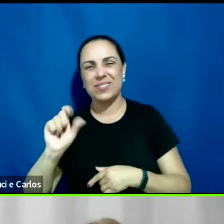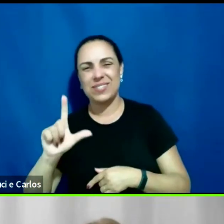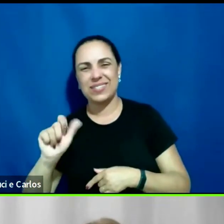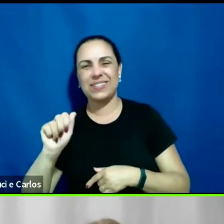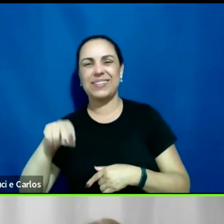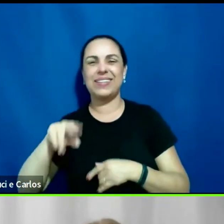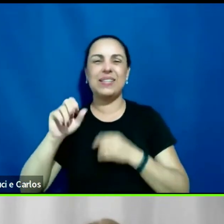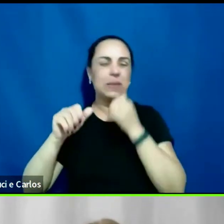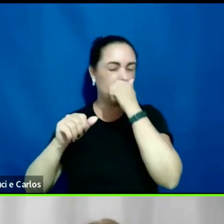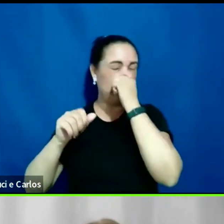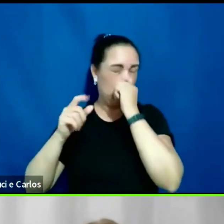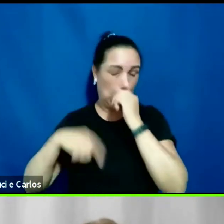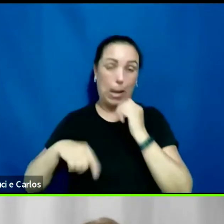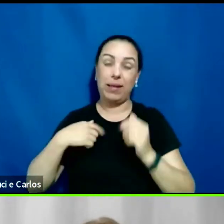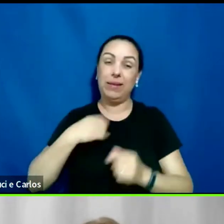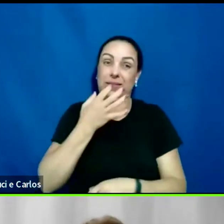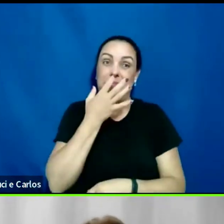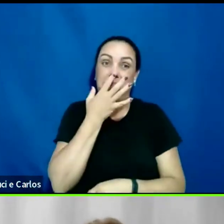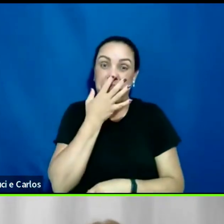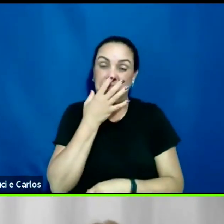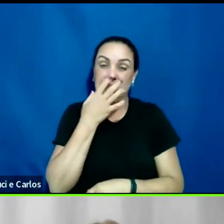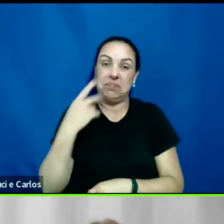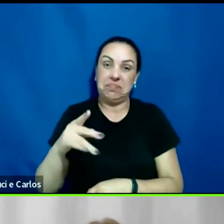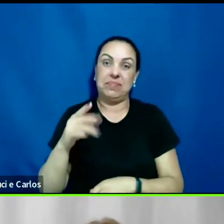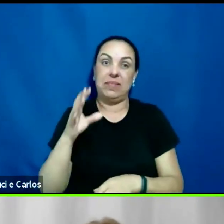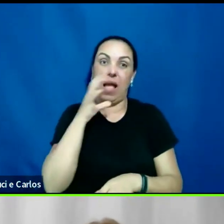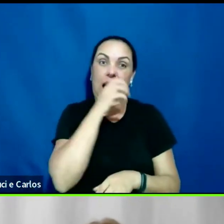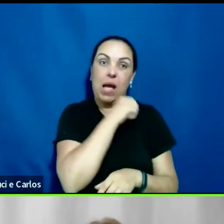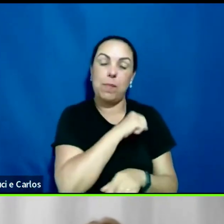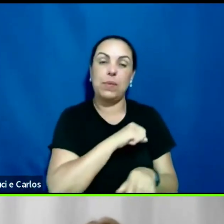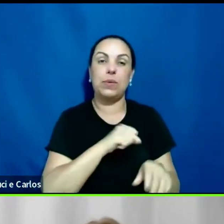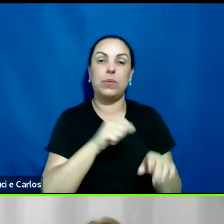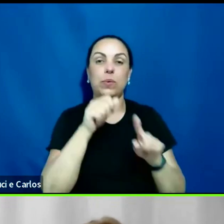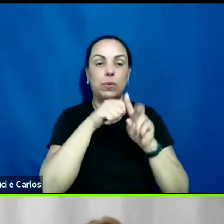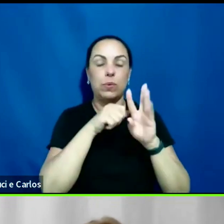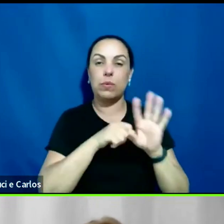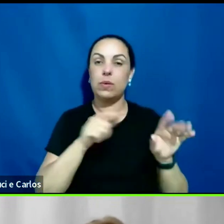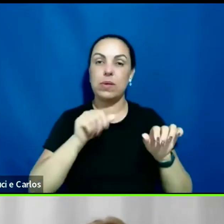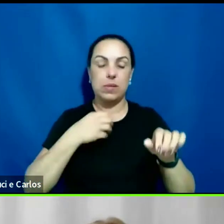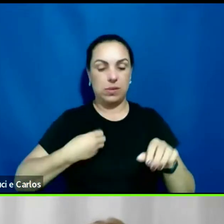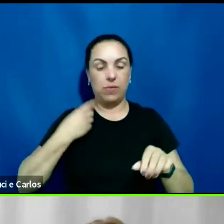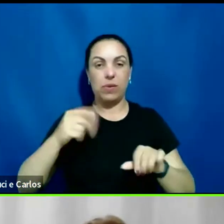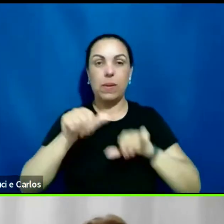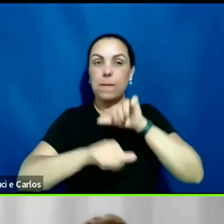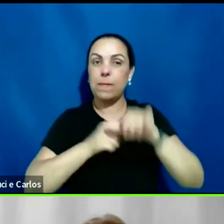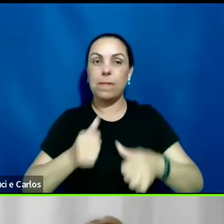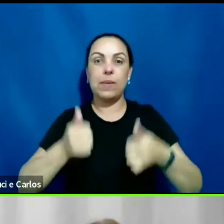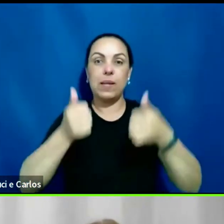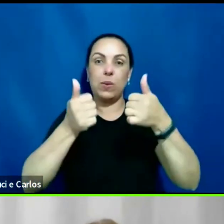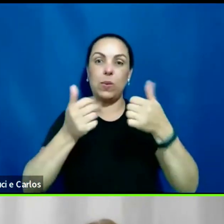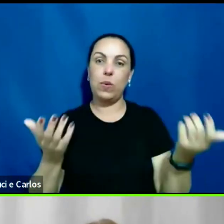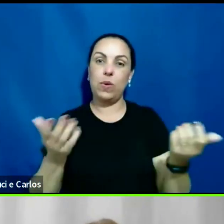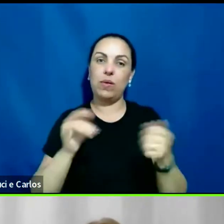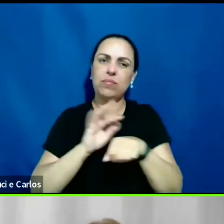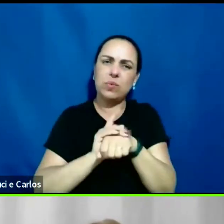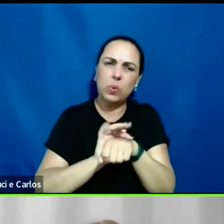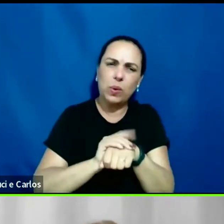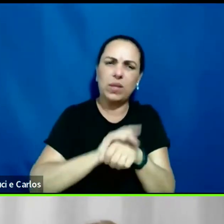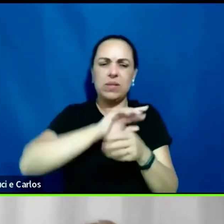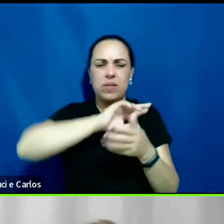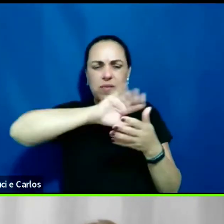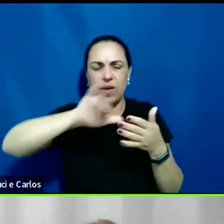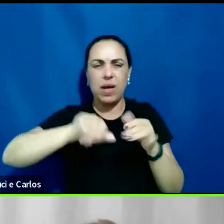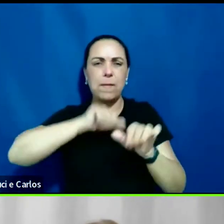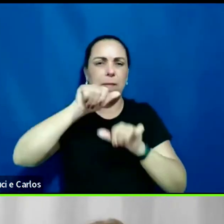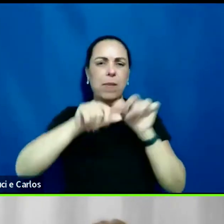é impactante mesmo, em tão pouco tempo, né? Que essa água Sim. aí teve esse grande efeito na